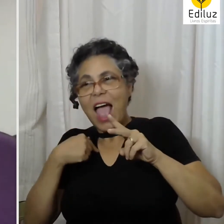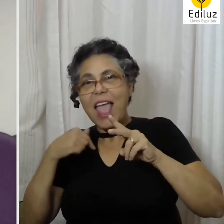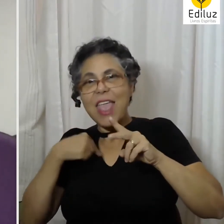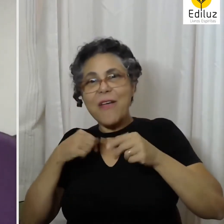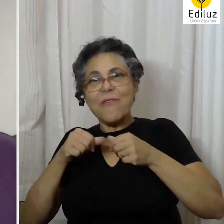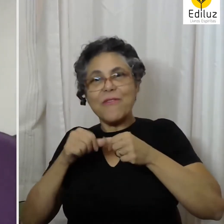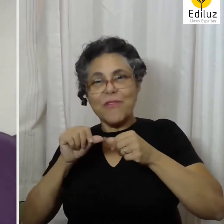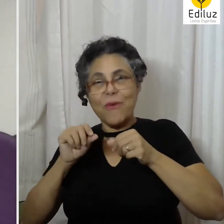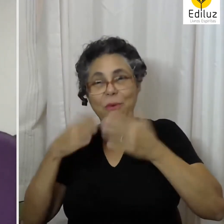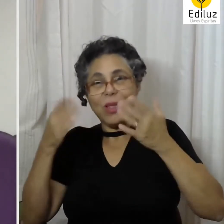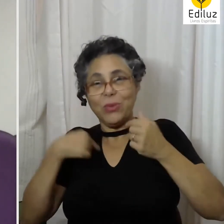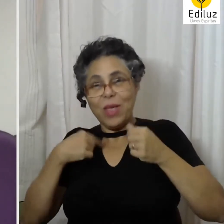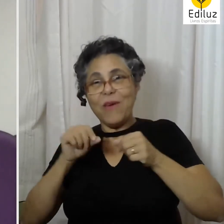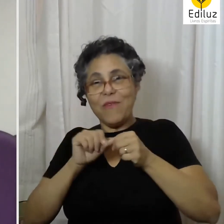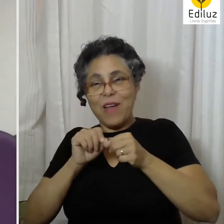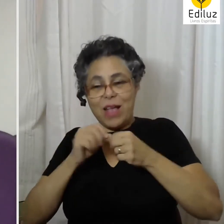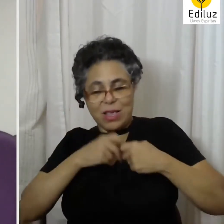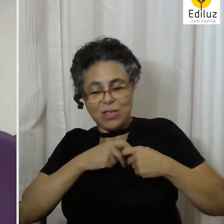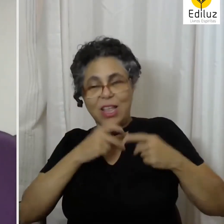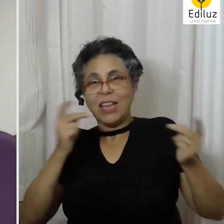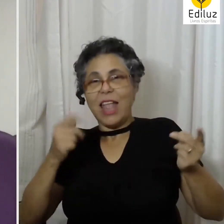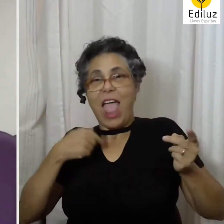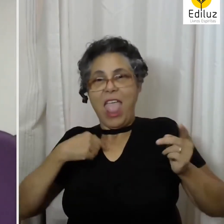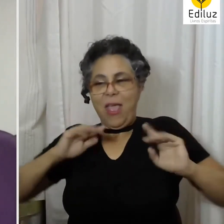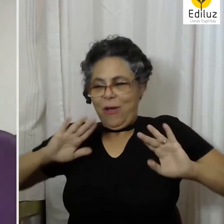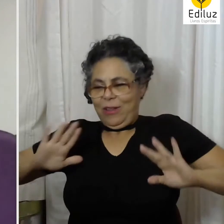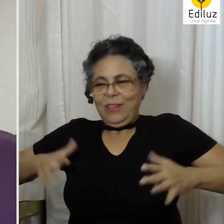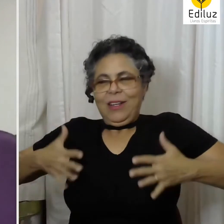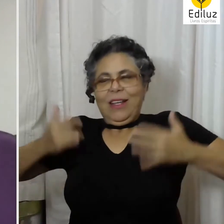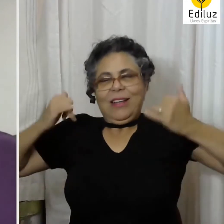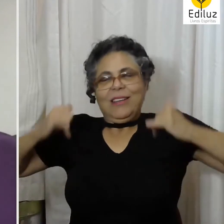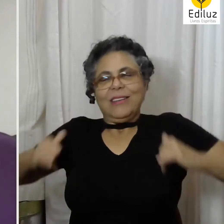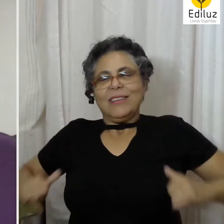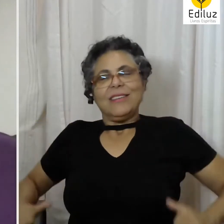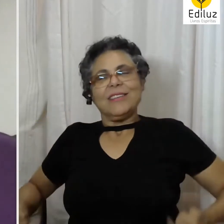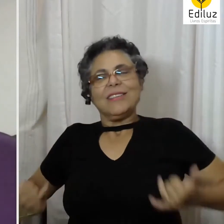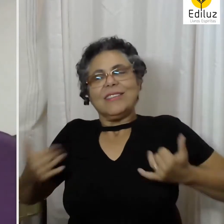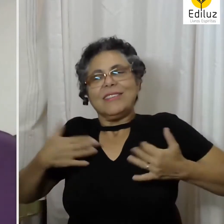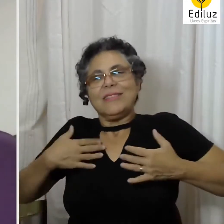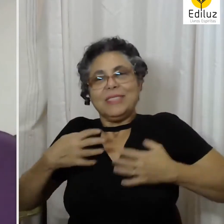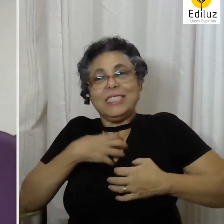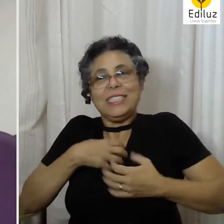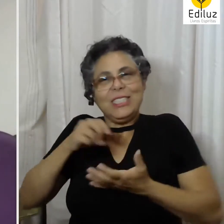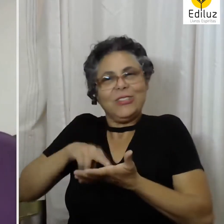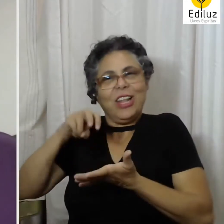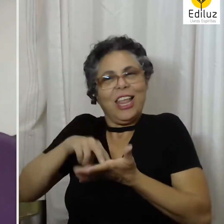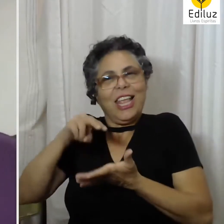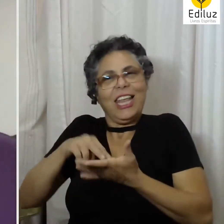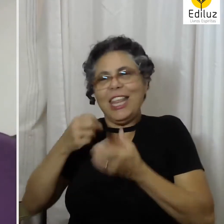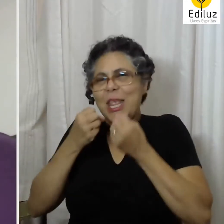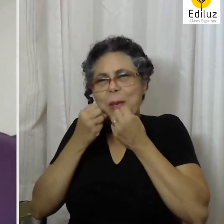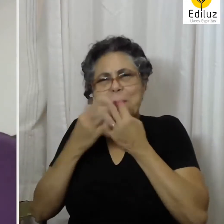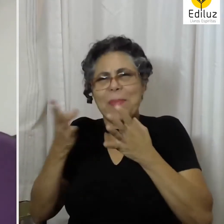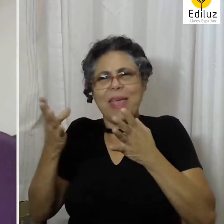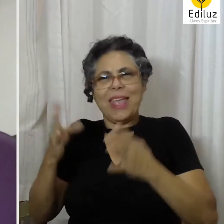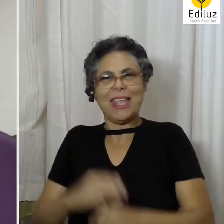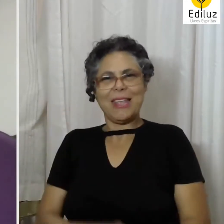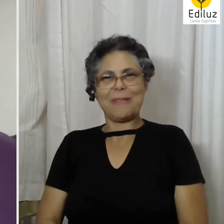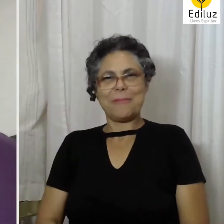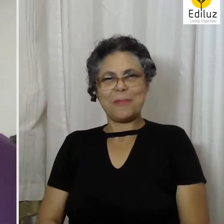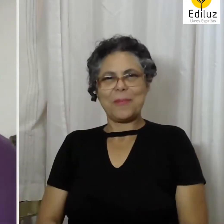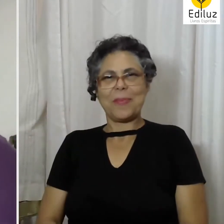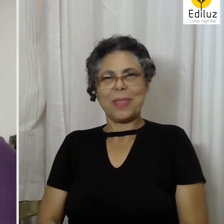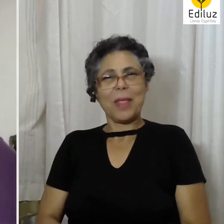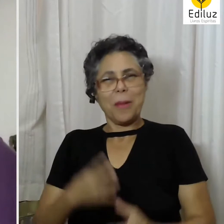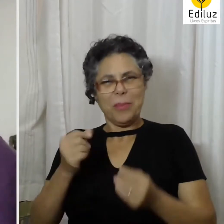energia. Nos dá uma sensação de alegria, de bem-estar.